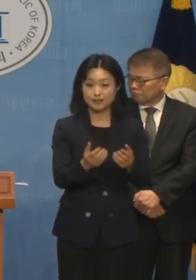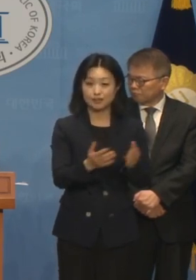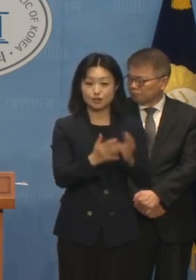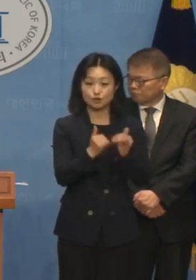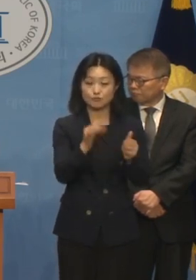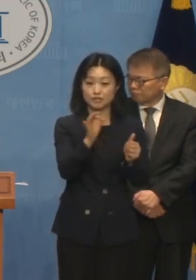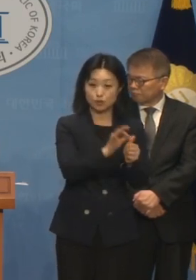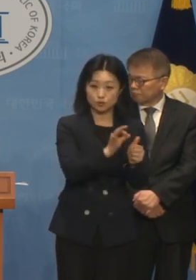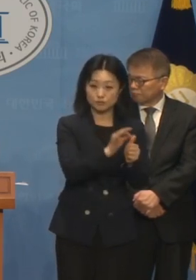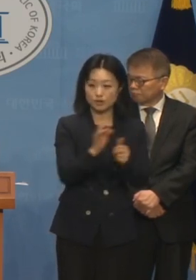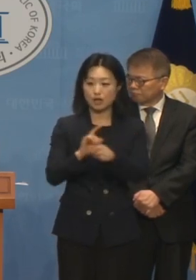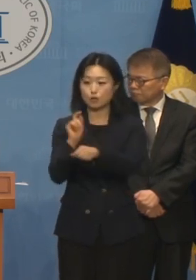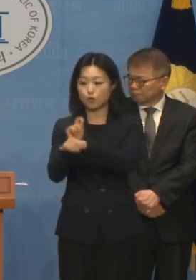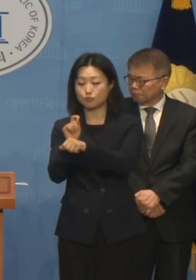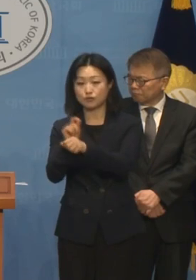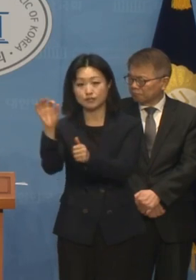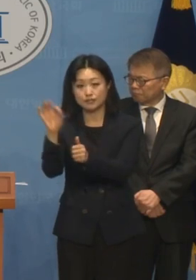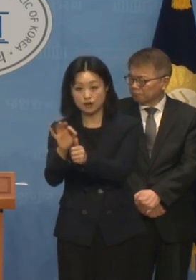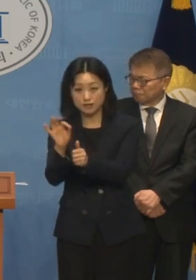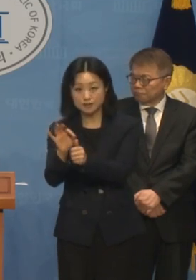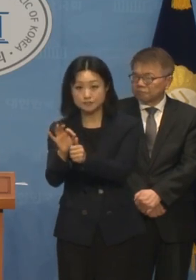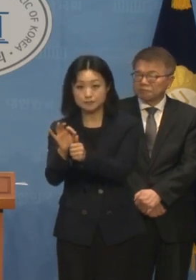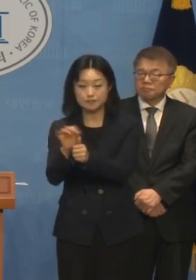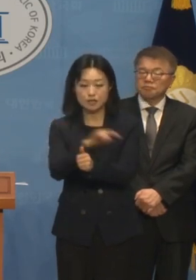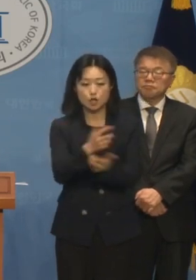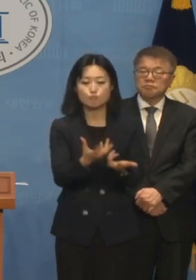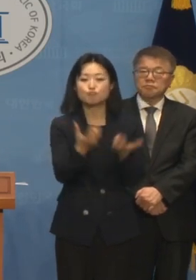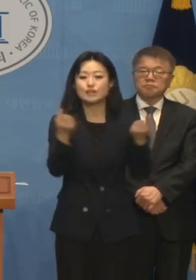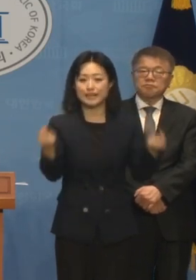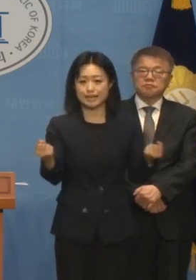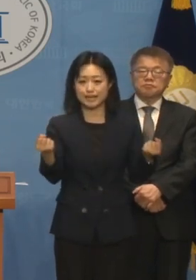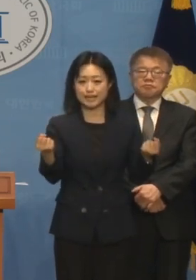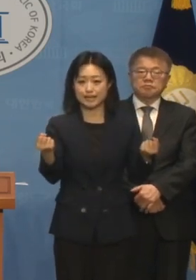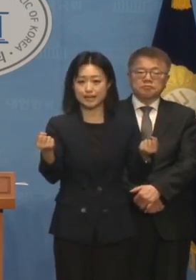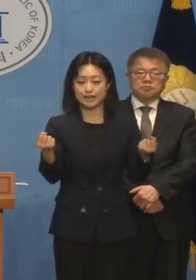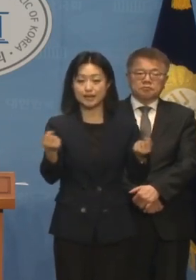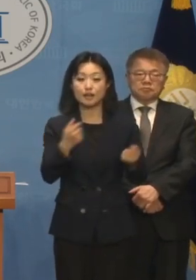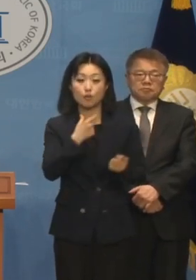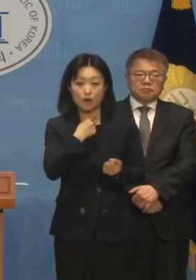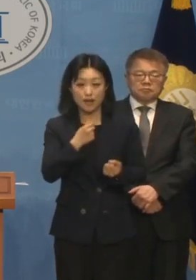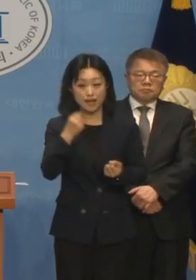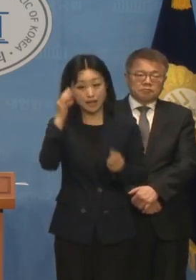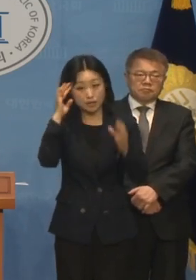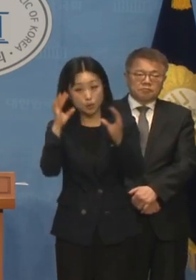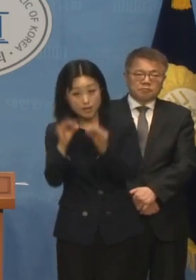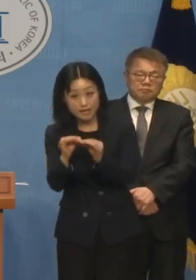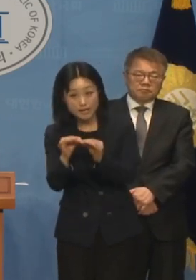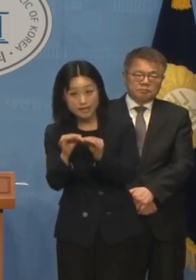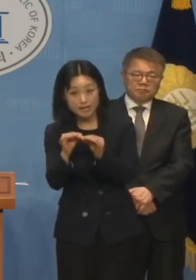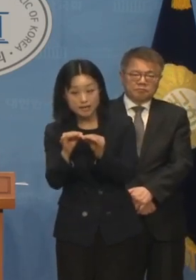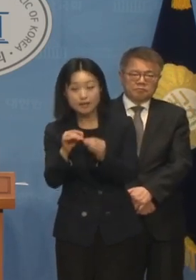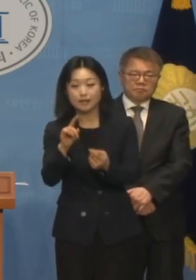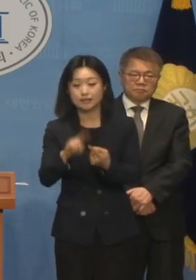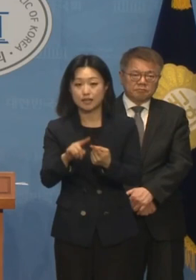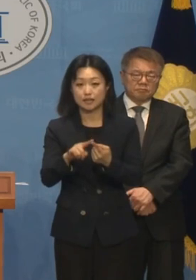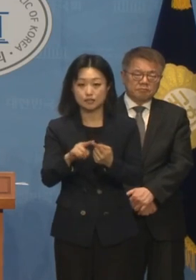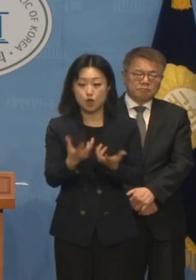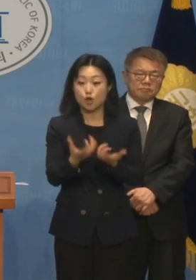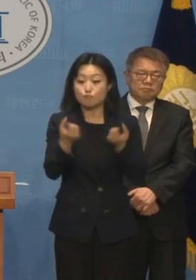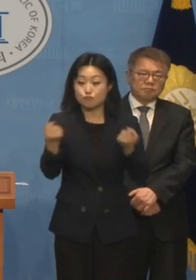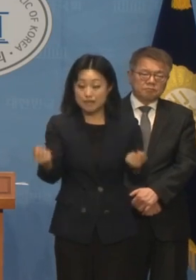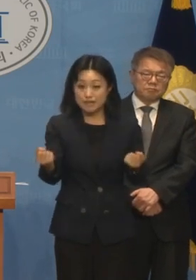국민연금과 직역연금을 아예 분리하자는 구조개혁입니다. 분리하되